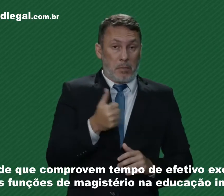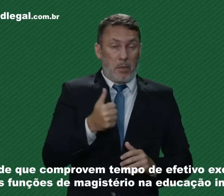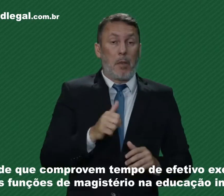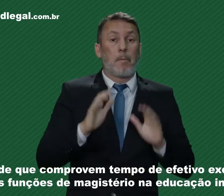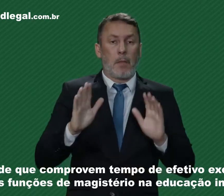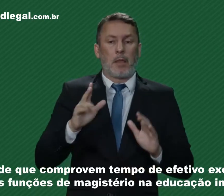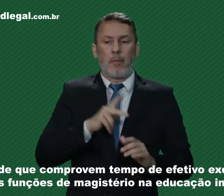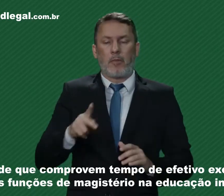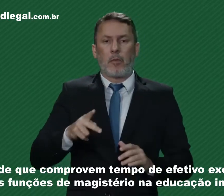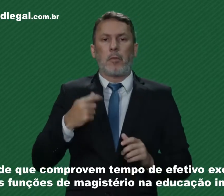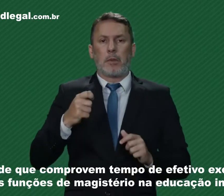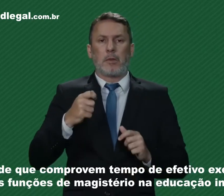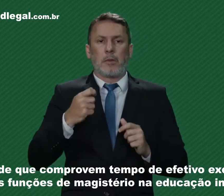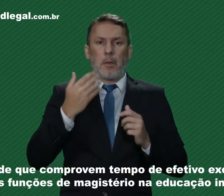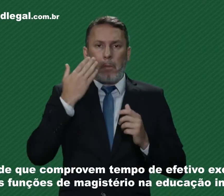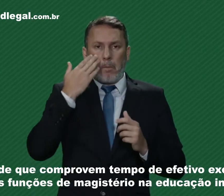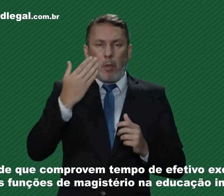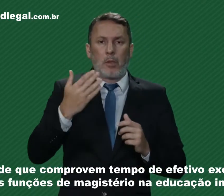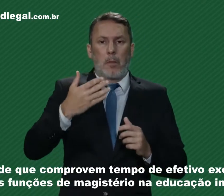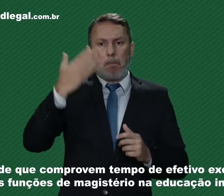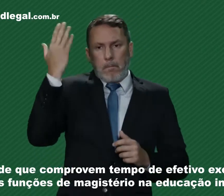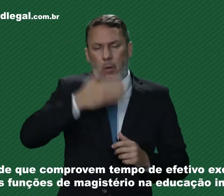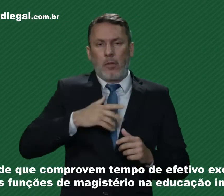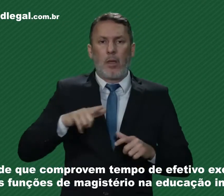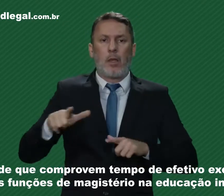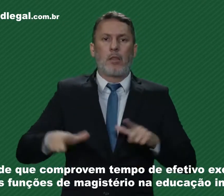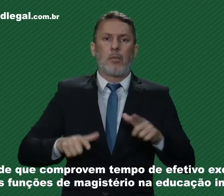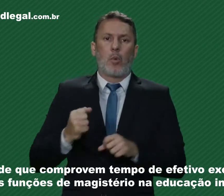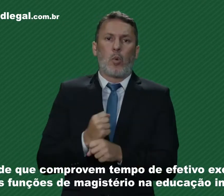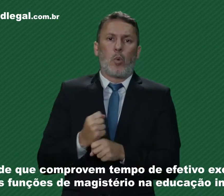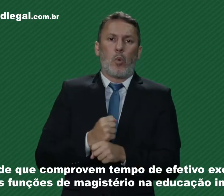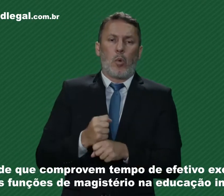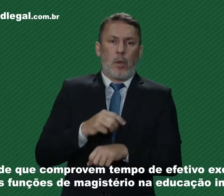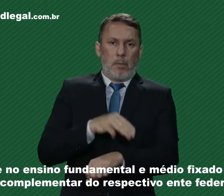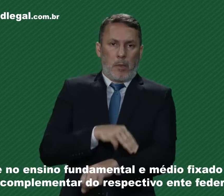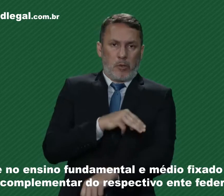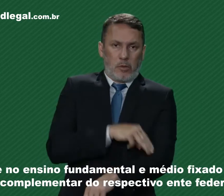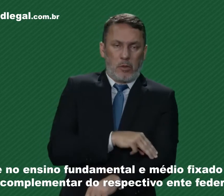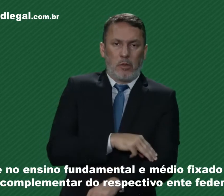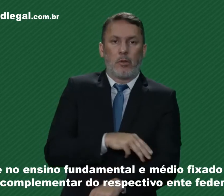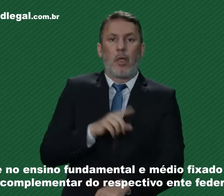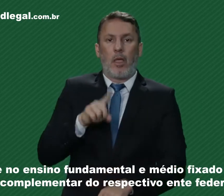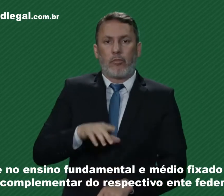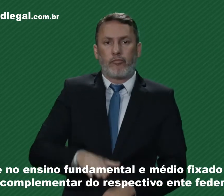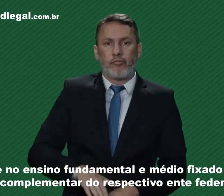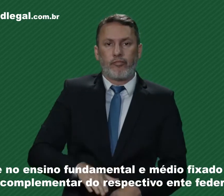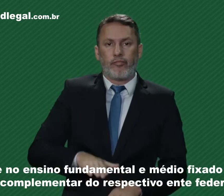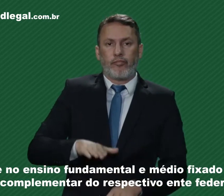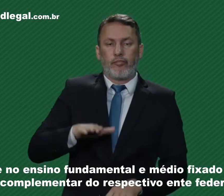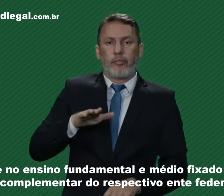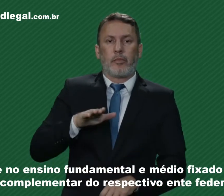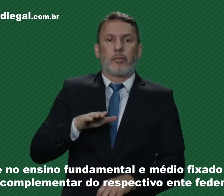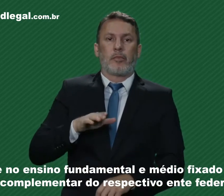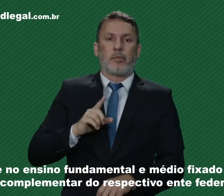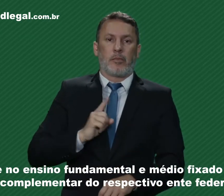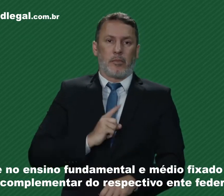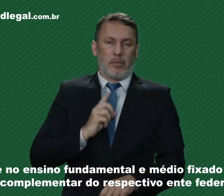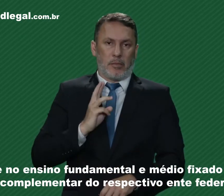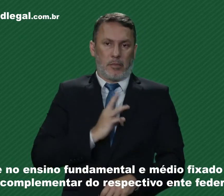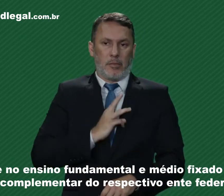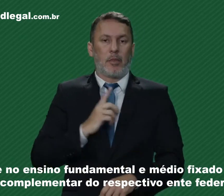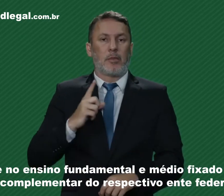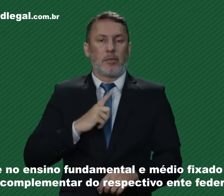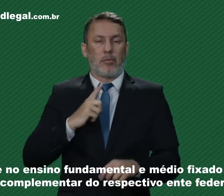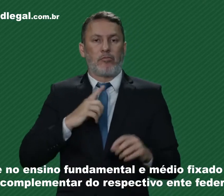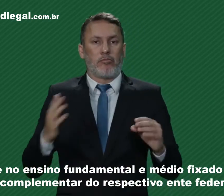comprovem tempo de efetivo exercício das funções de magistério na educação infantil e no ensino fundamental e médio, fixado